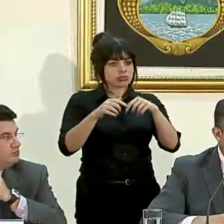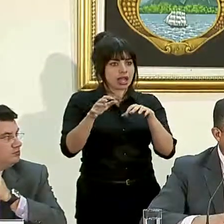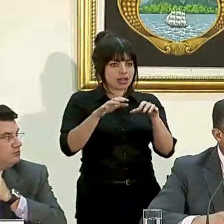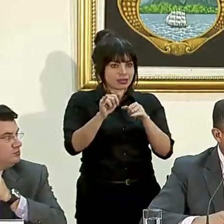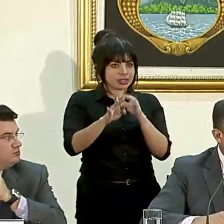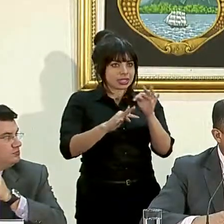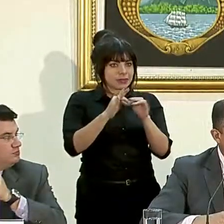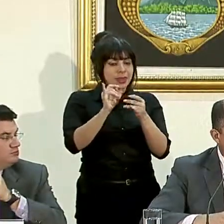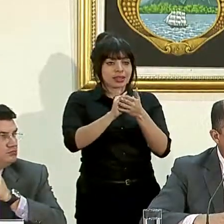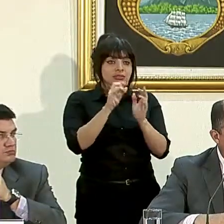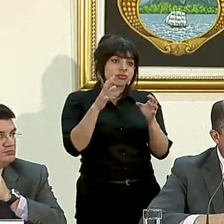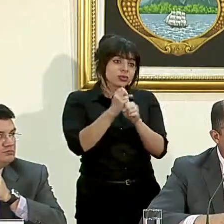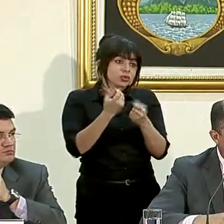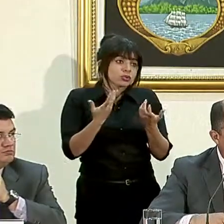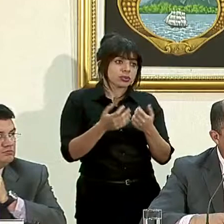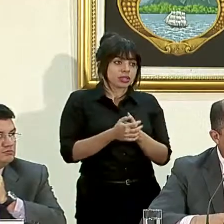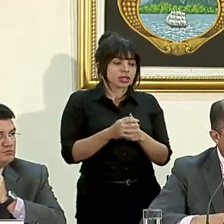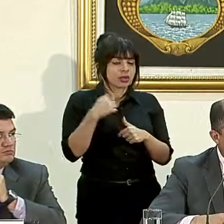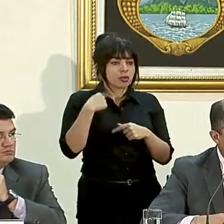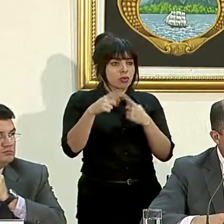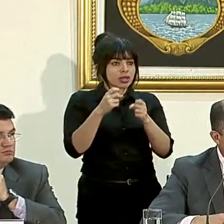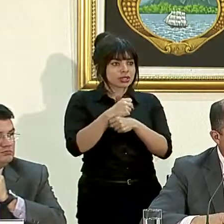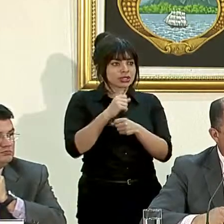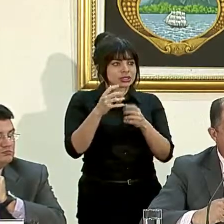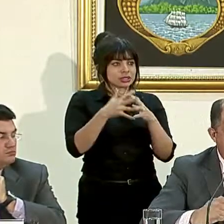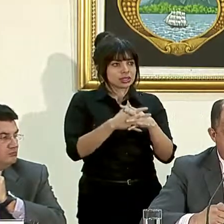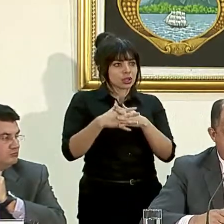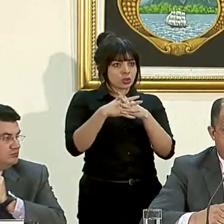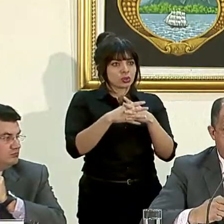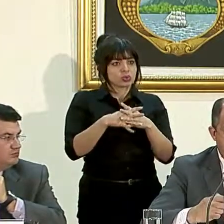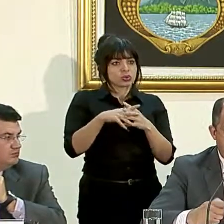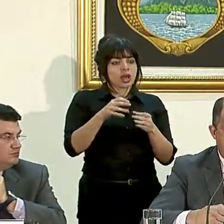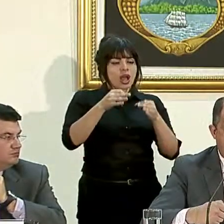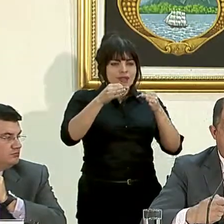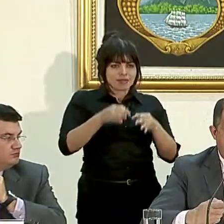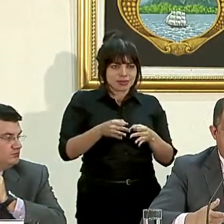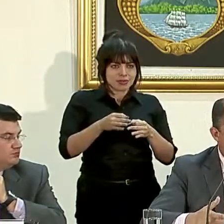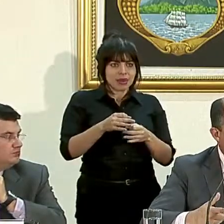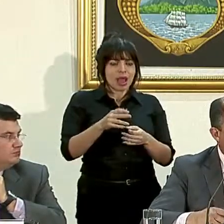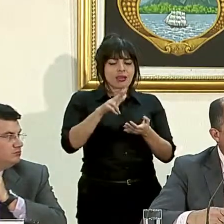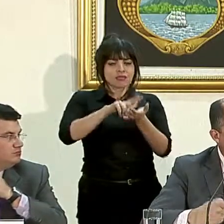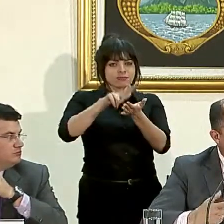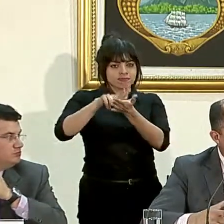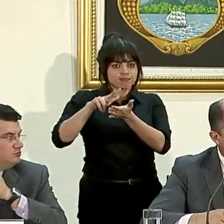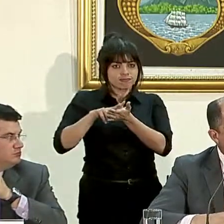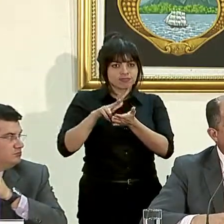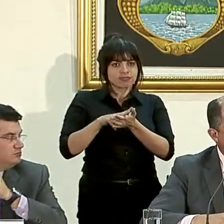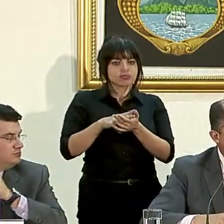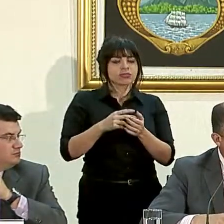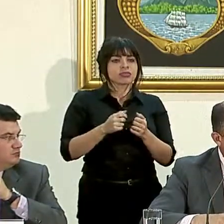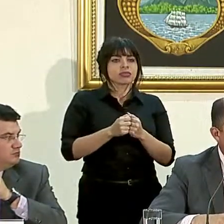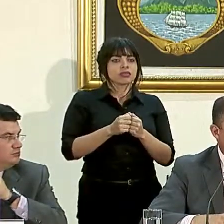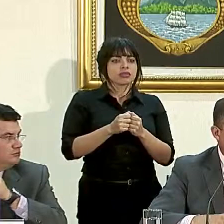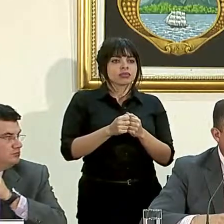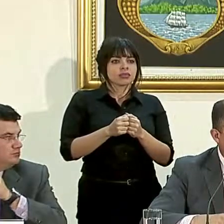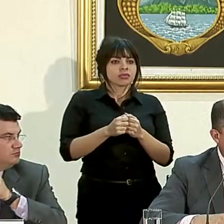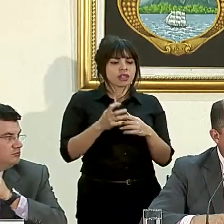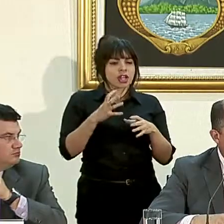similares. Ese es el resumen de lo que iré a hacer a Estados Unidos, a afirmar, a ratificar, a